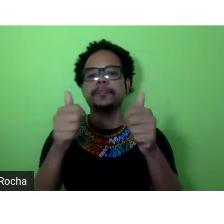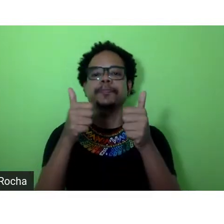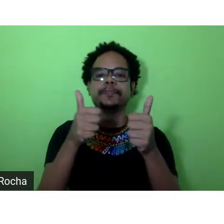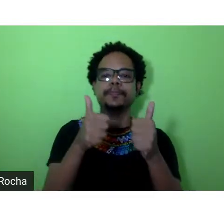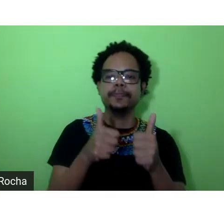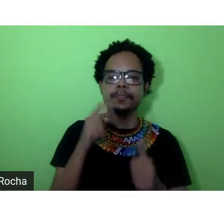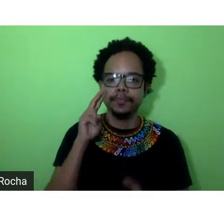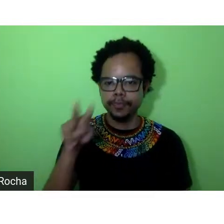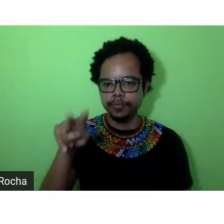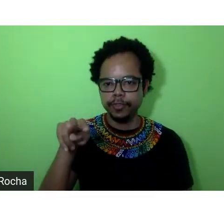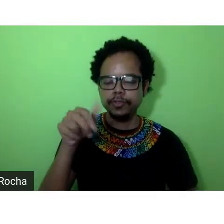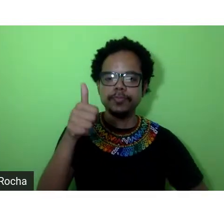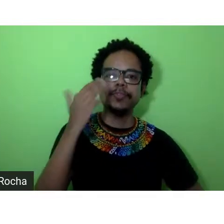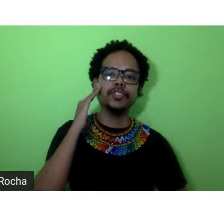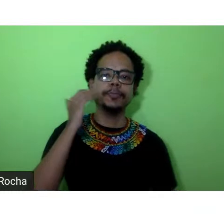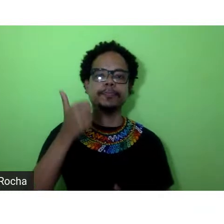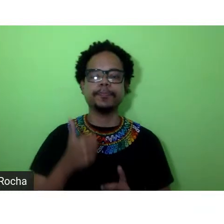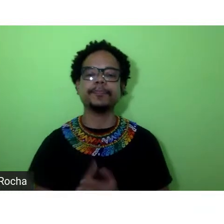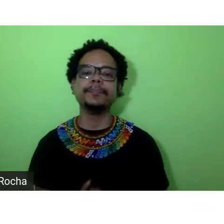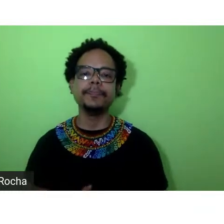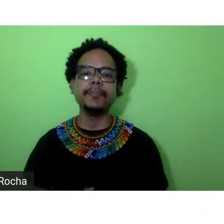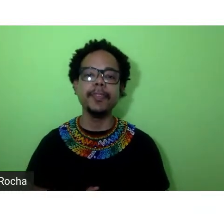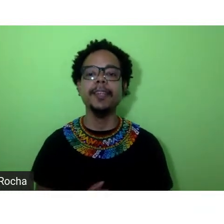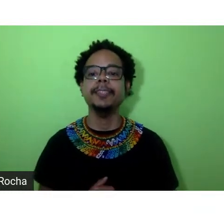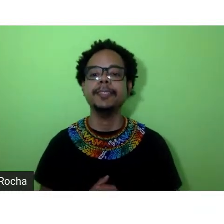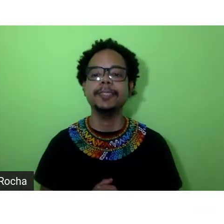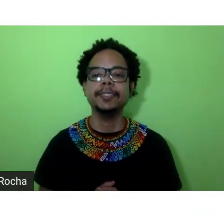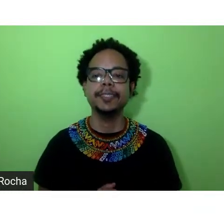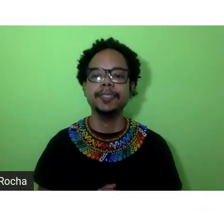E aí